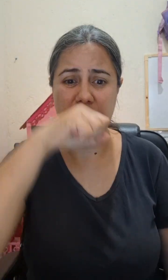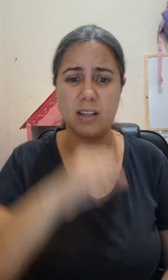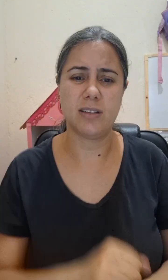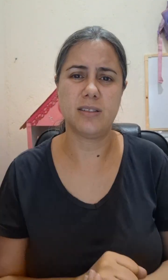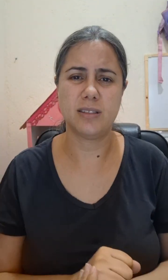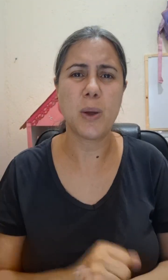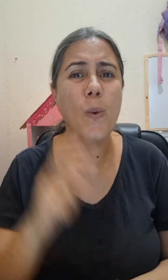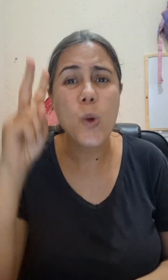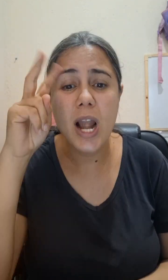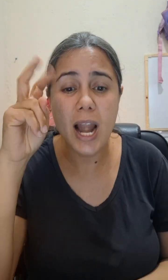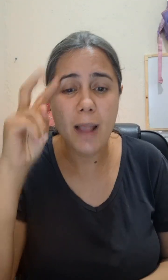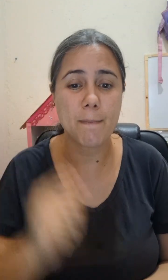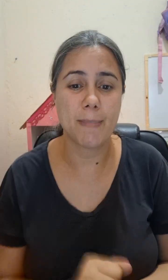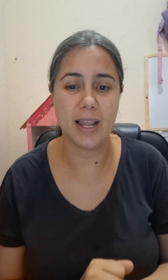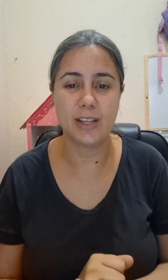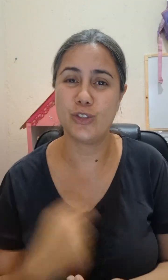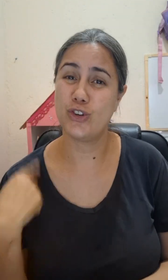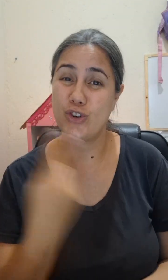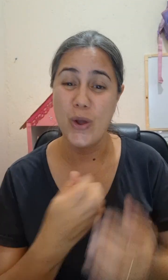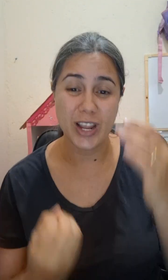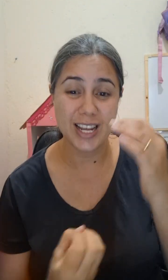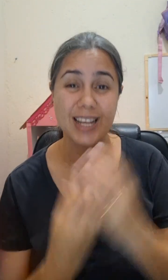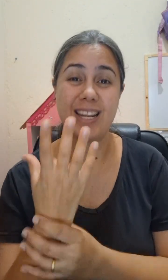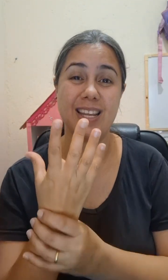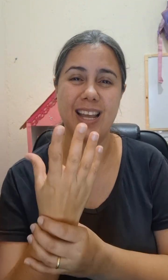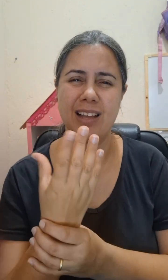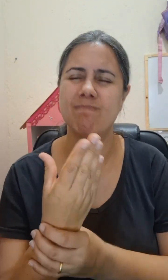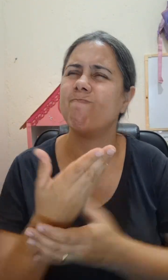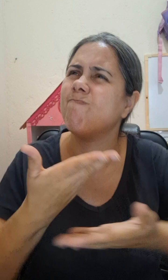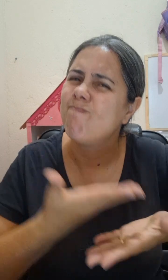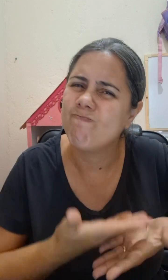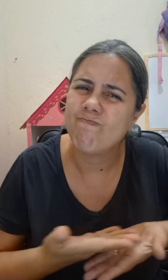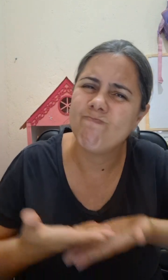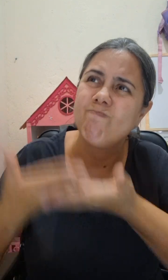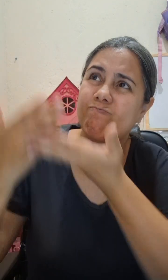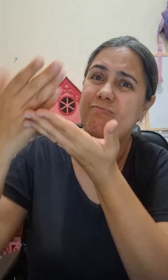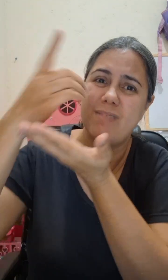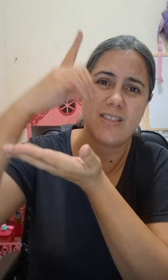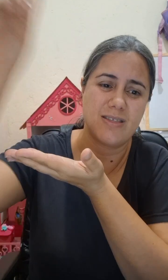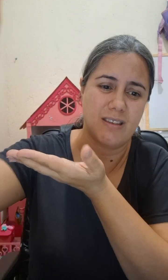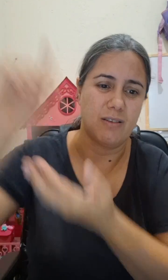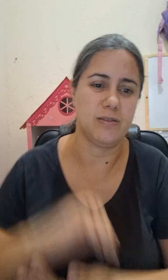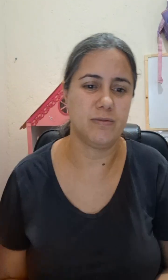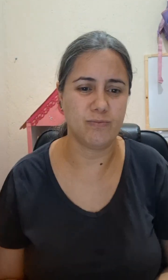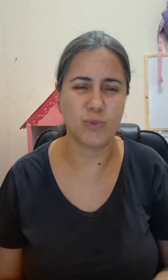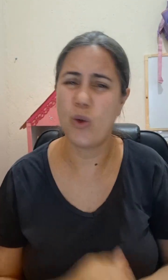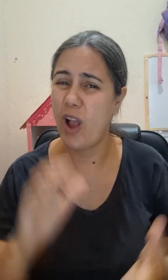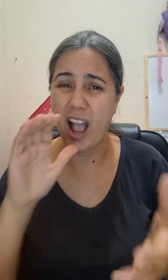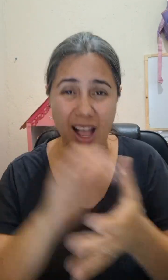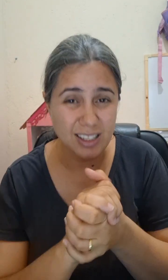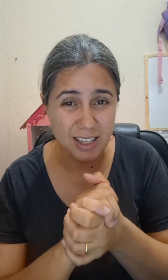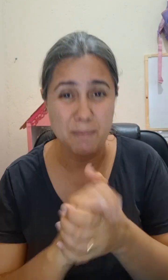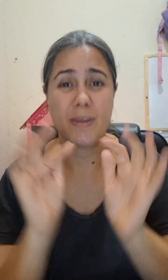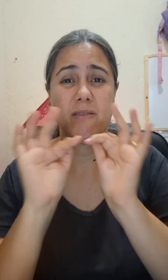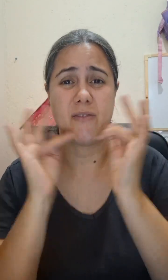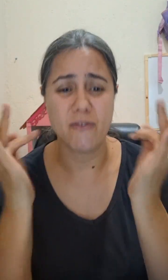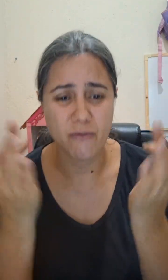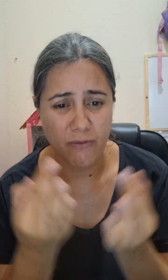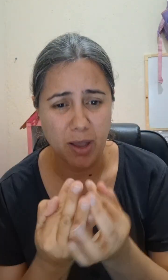Hoje, mas e hoje? Todo o nosso respirar é um lembrete que nós fomos criados para